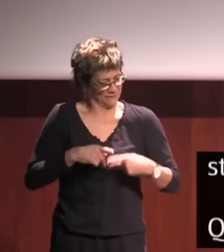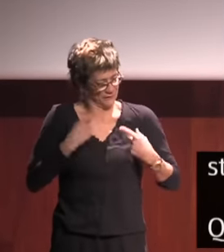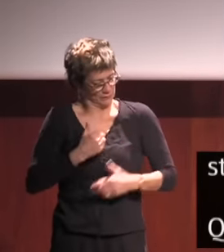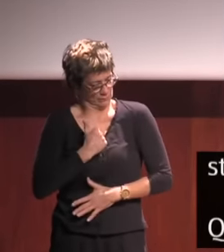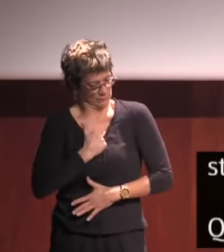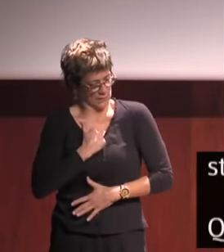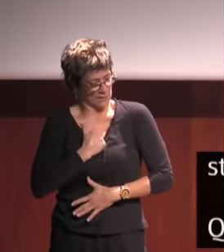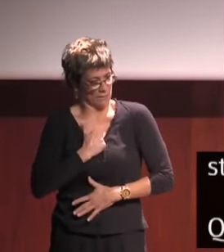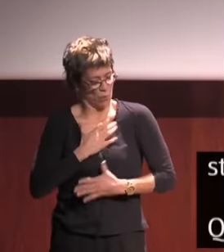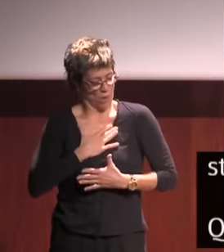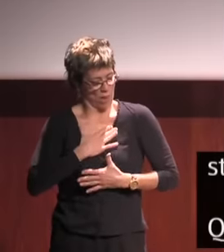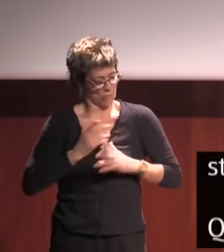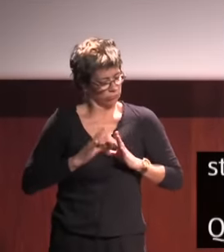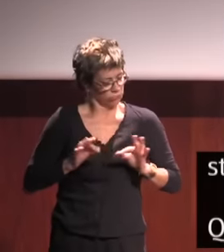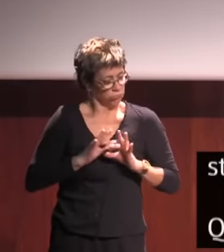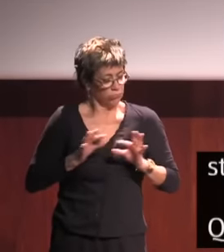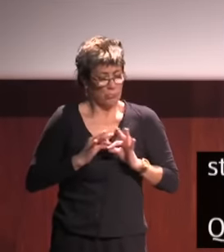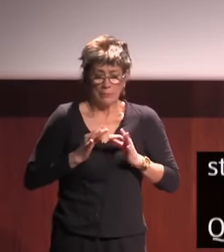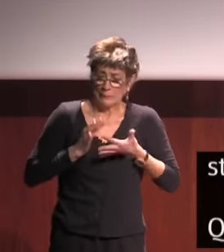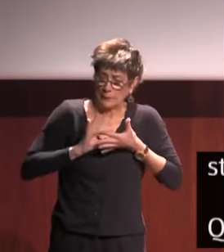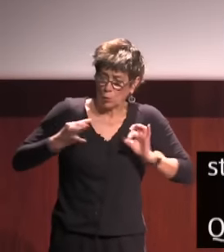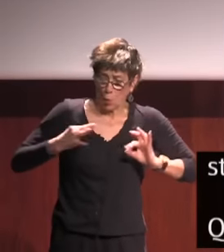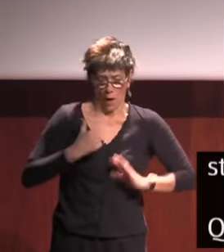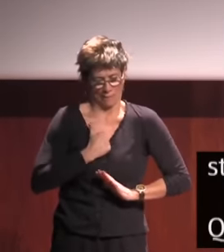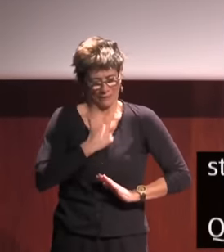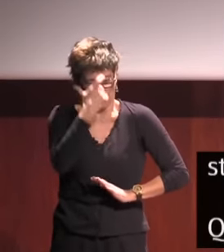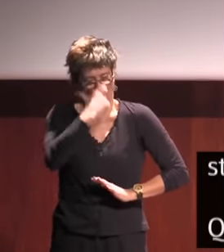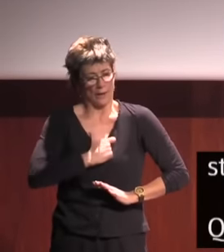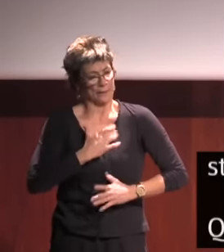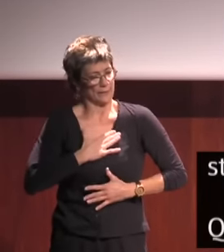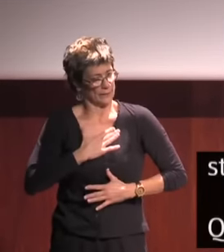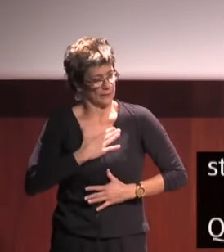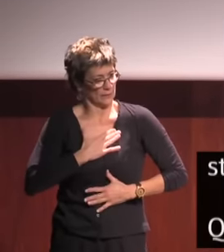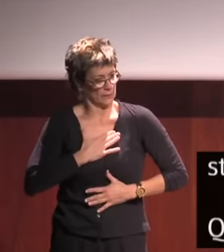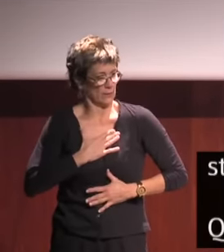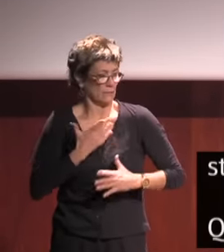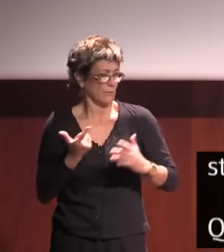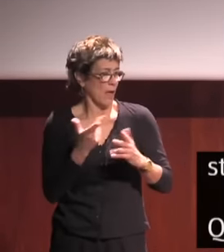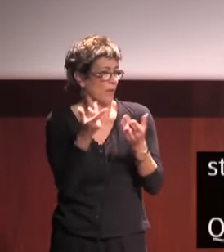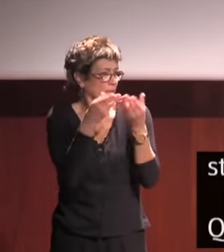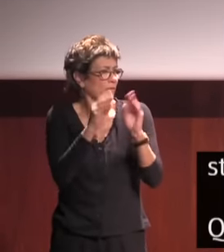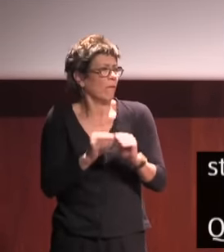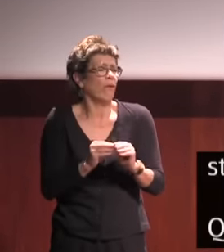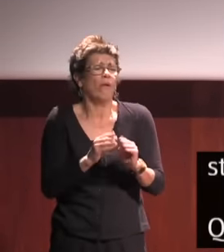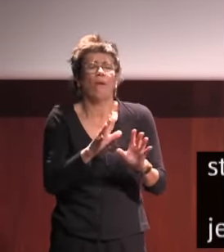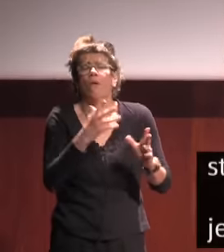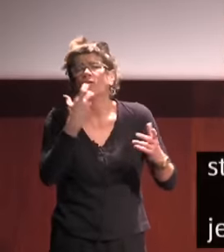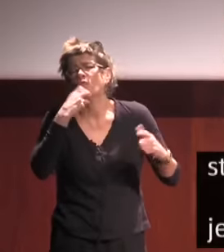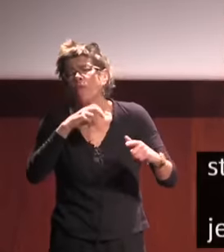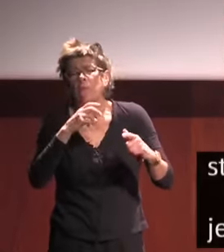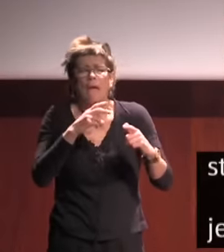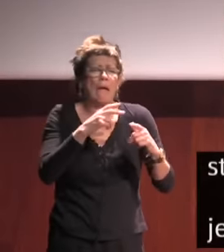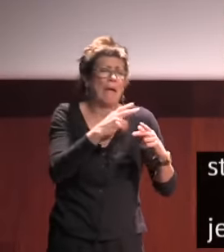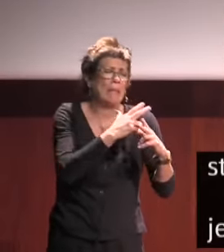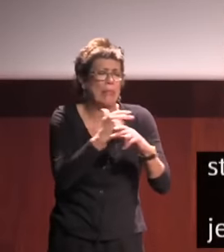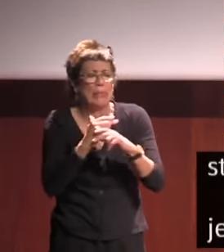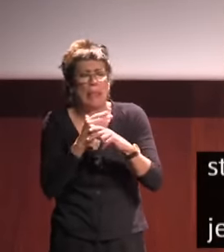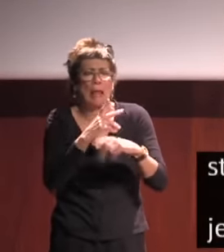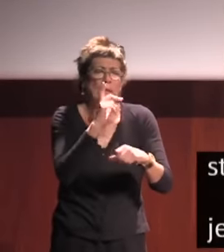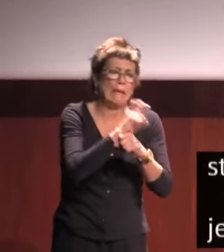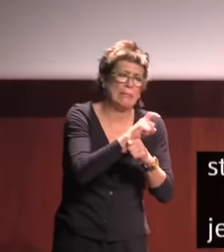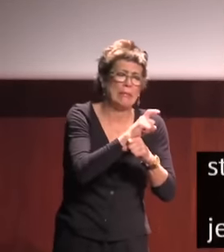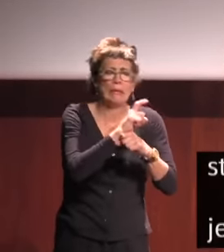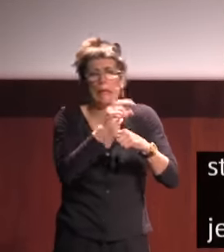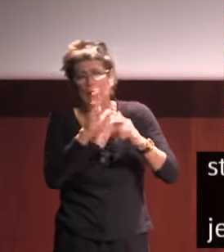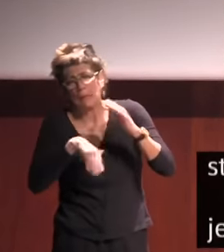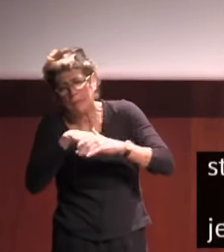en particulier sur l'histoire de sa propre personnalité. Alors, je ne veux pas rentrer dans la discussion sur les limites et les critiques qu'on pourrait faire à